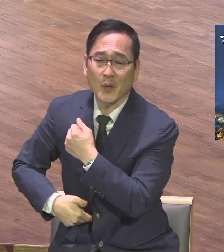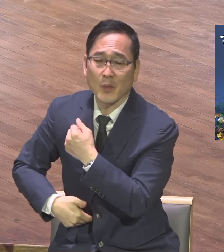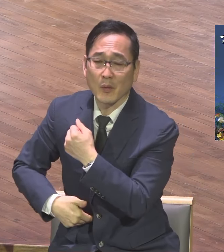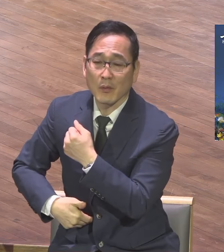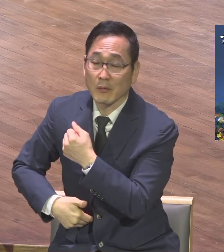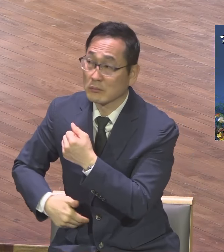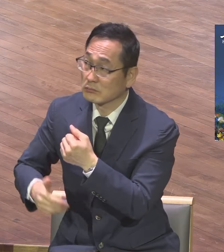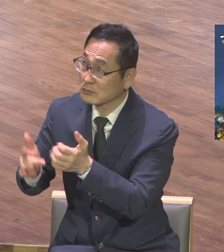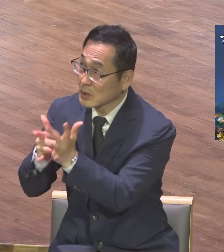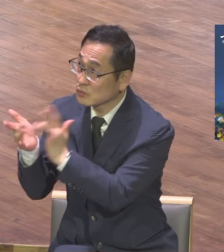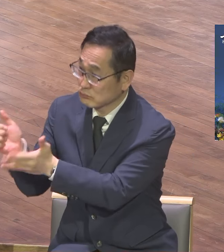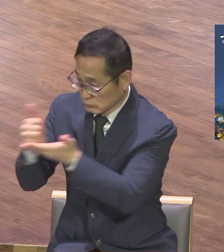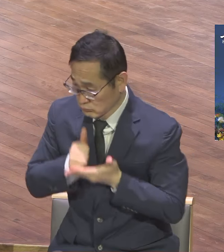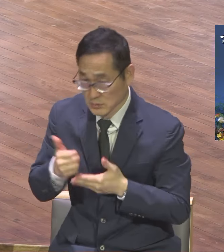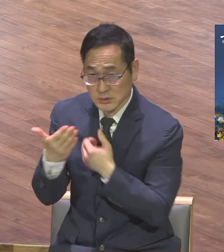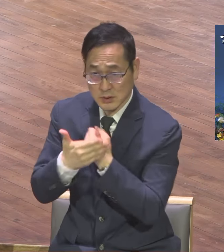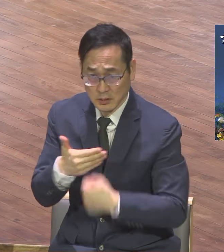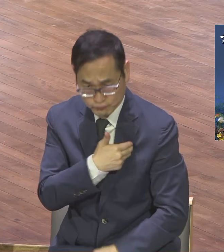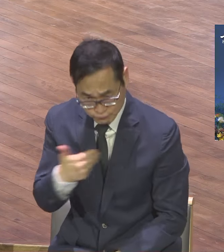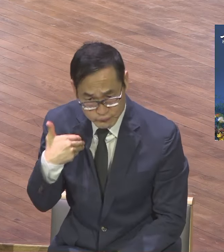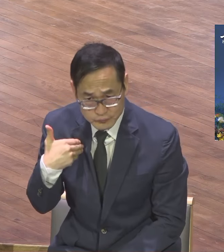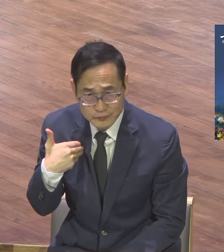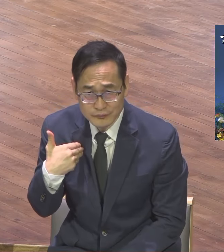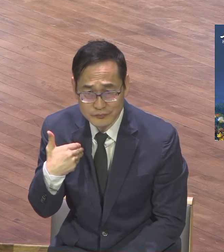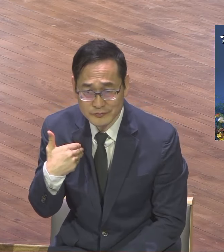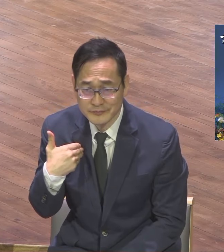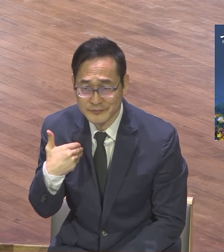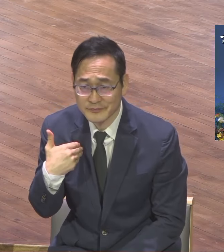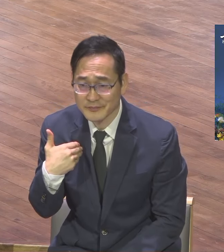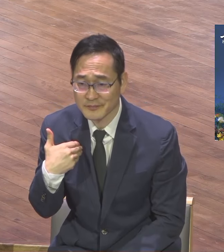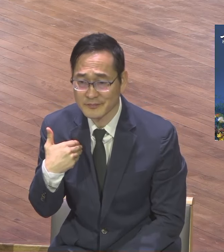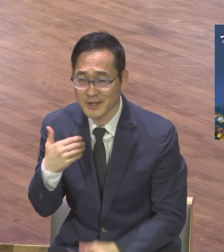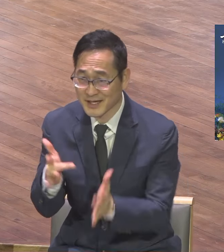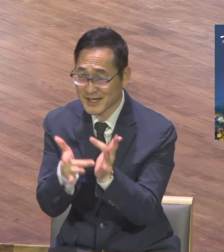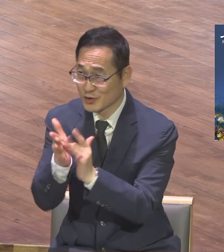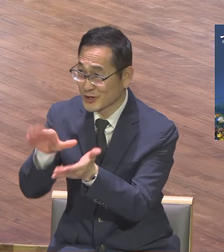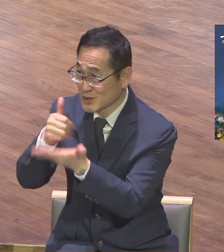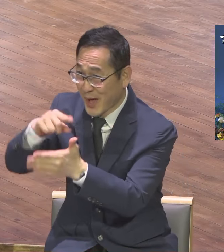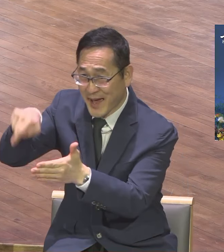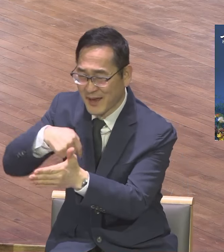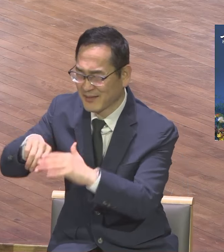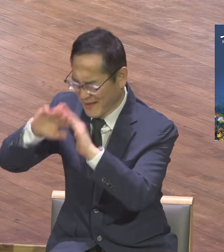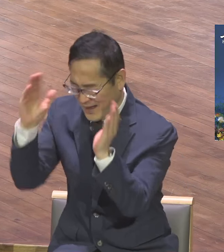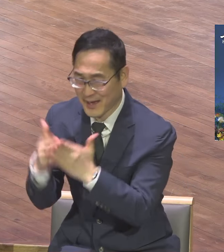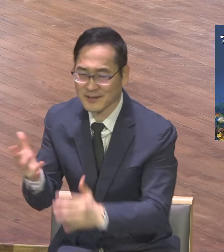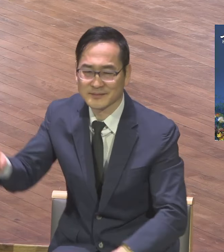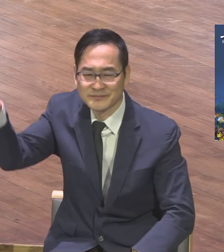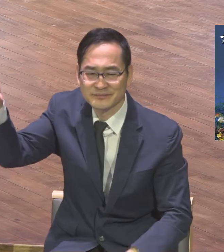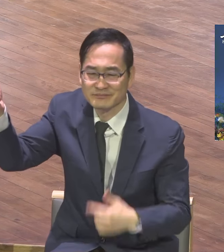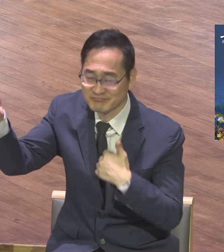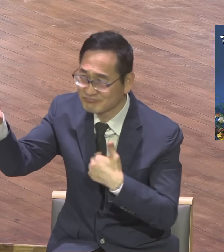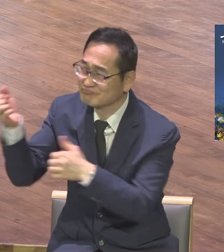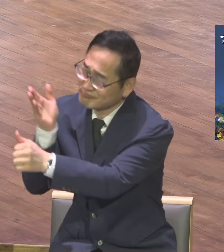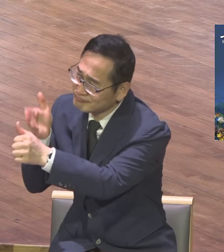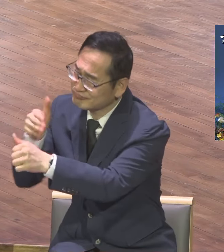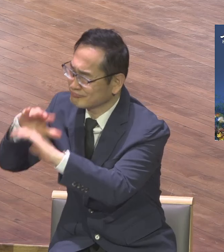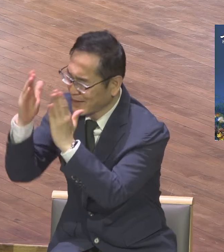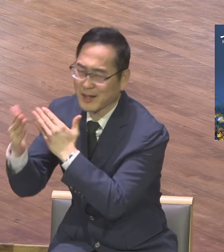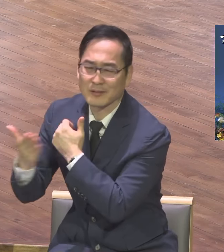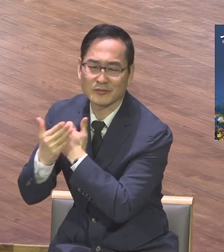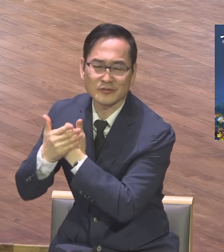다 가진 거다. 모든 것이 그리스도 안에 다 있다. 이거를 여러분이